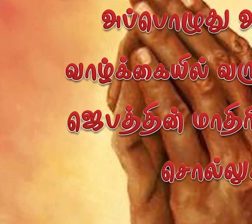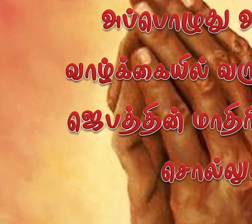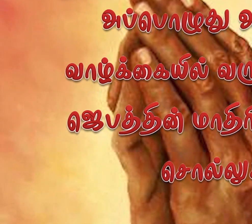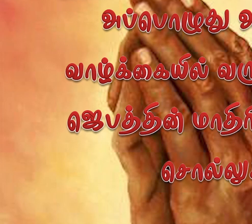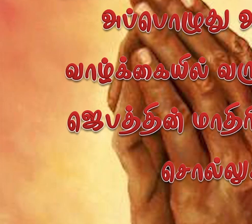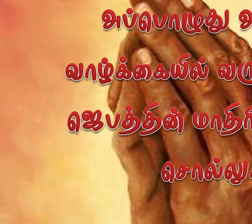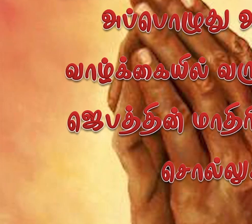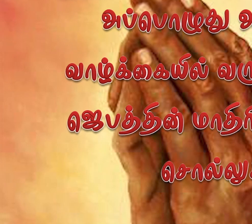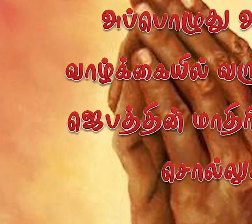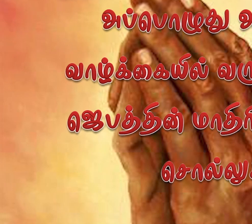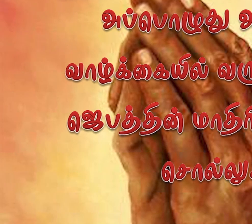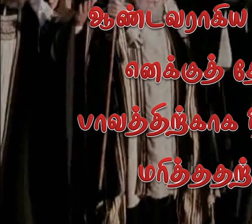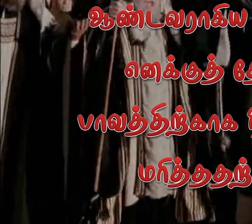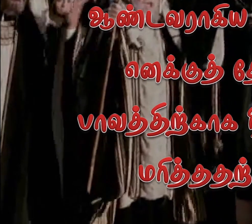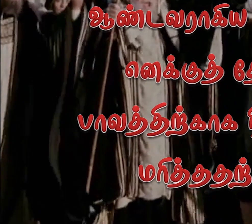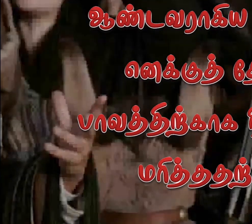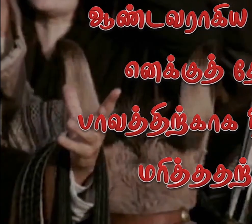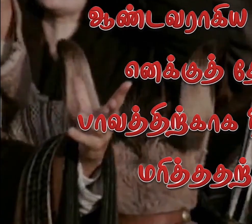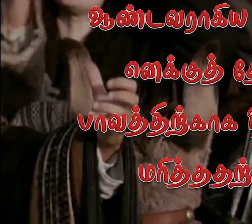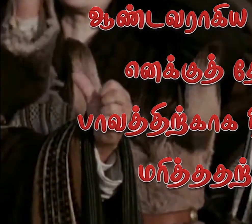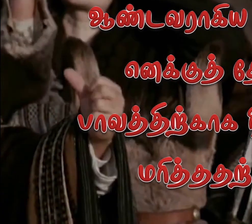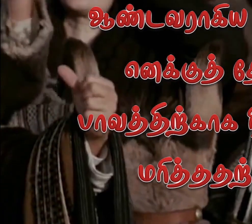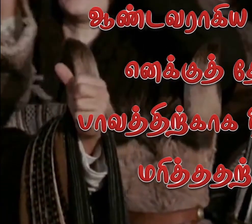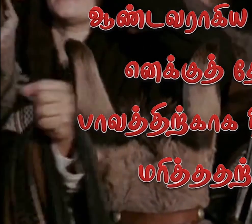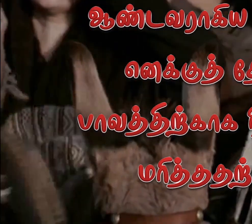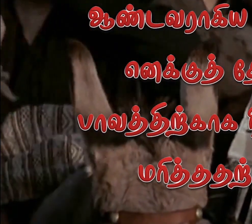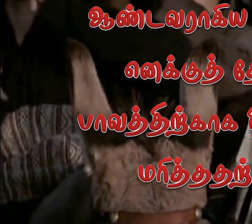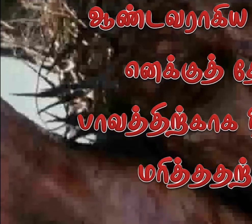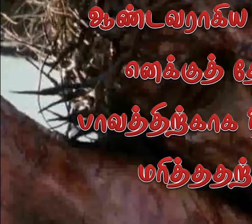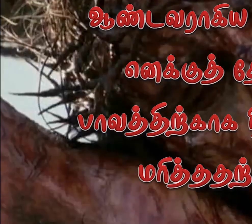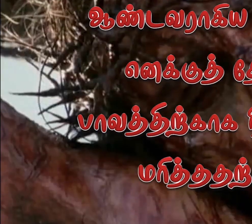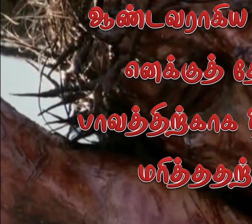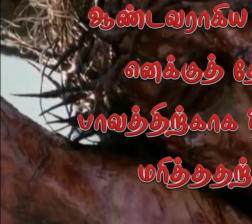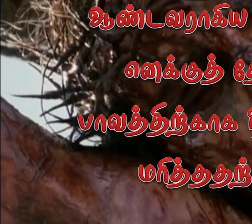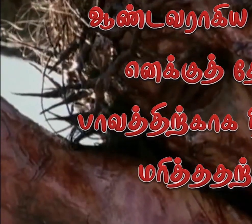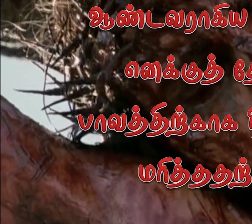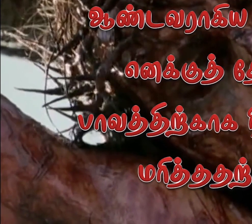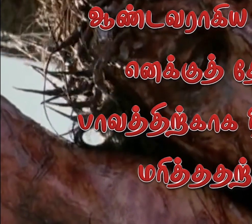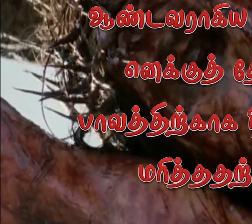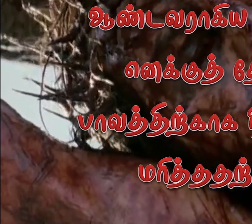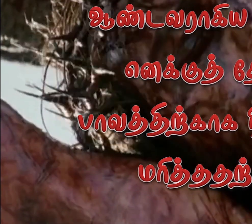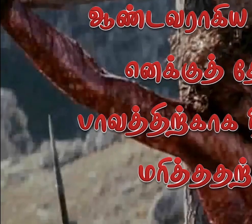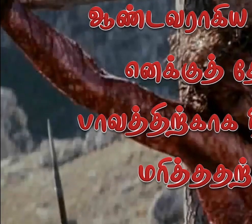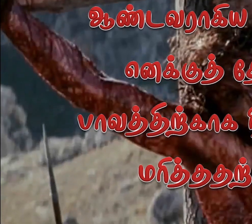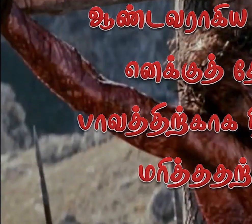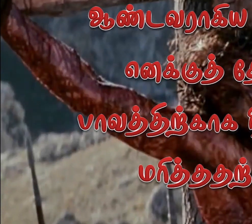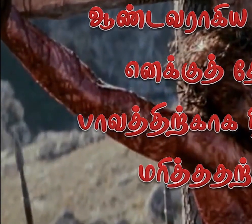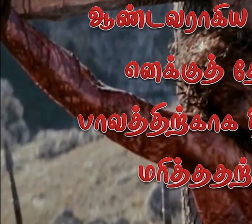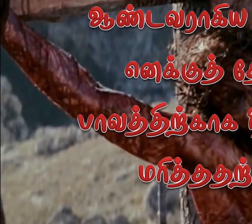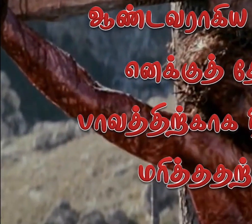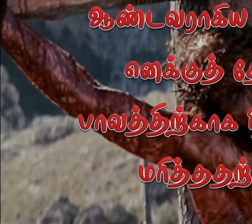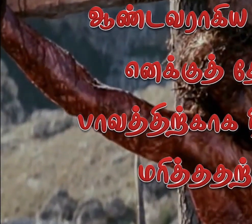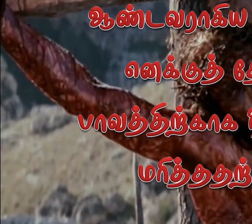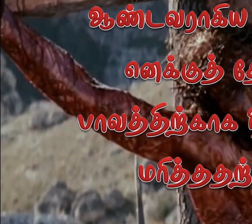மாதிரி. முதலில் நான் சொல்கிறேன், ஆண்டவராகிய இயேசுவே, நீர் எனக்கு தேவை. என் பாவத்திற்காக